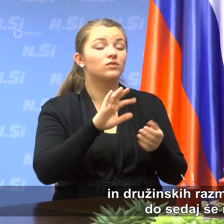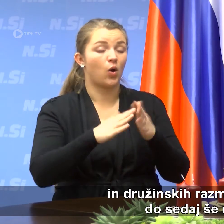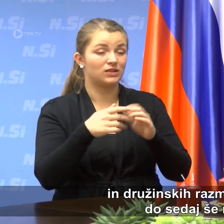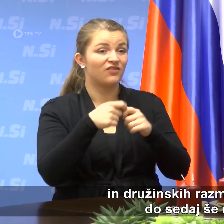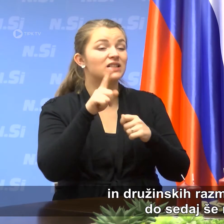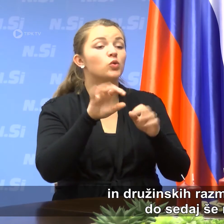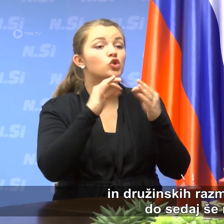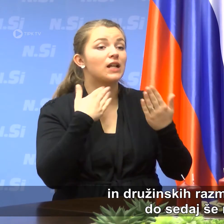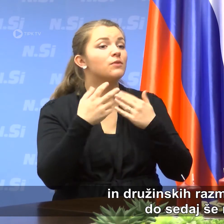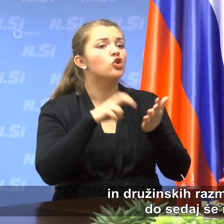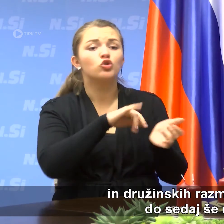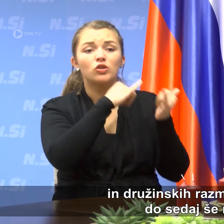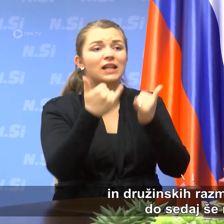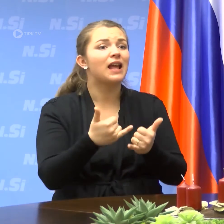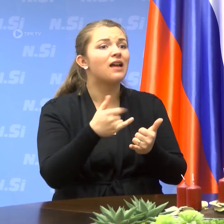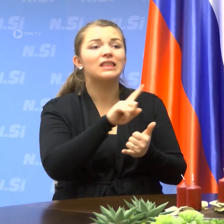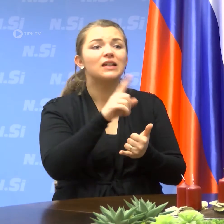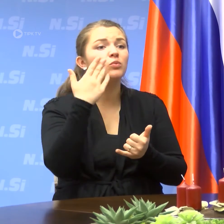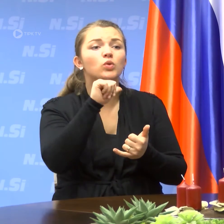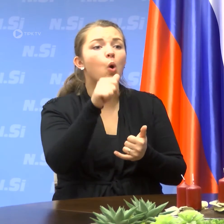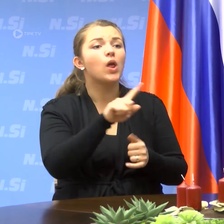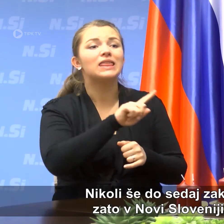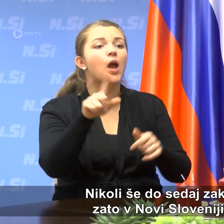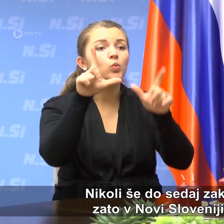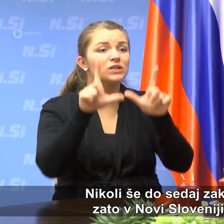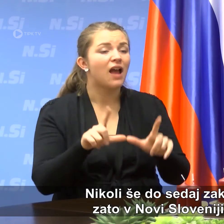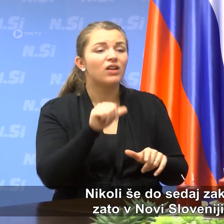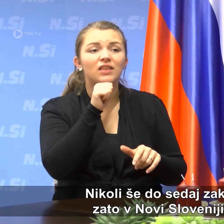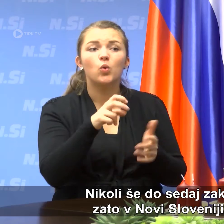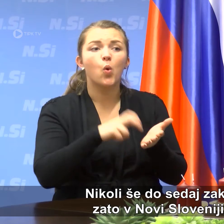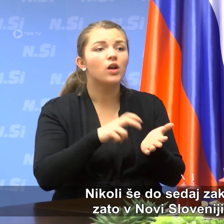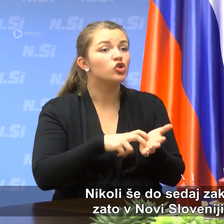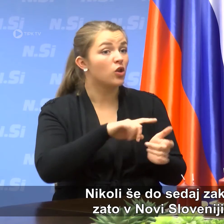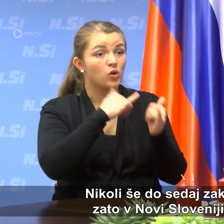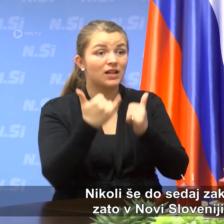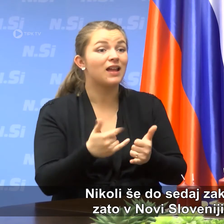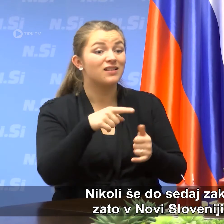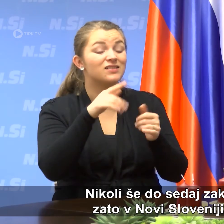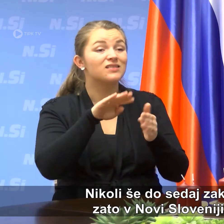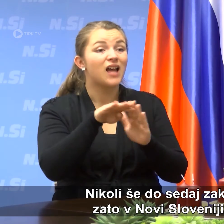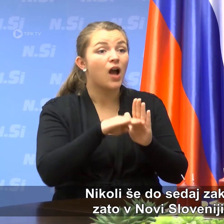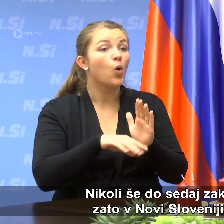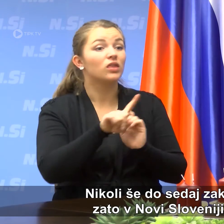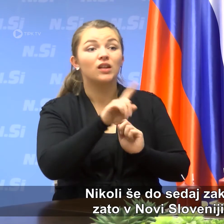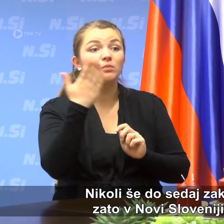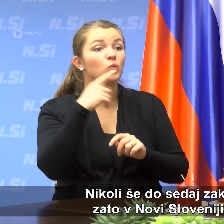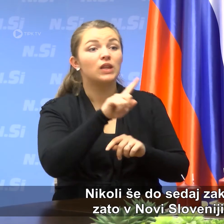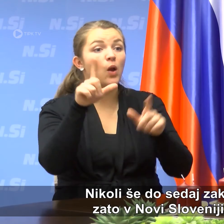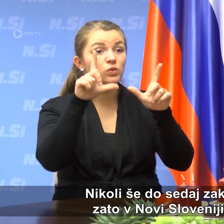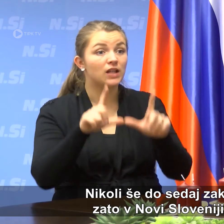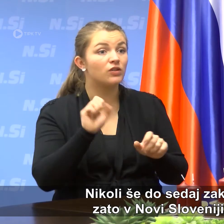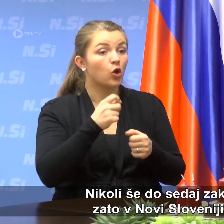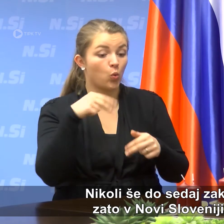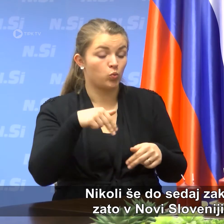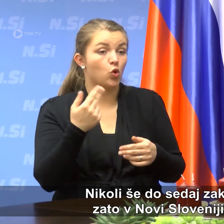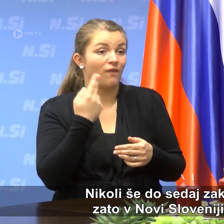nikoli dosedaj še neustaven. Nikoli še dosedaj zakon ni bil neustaven. Zato v Novi Sloveniji